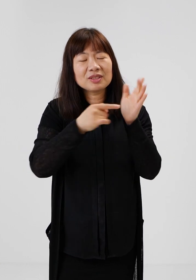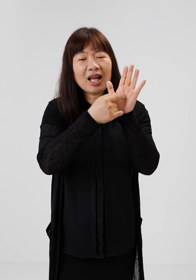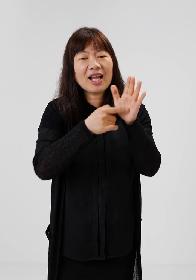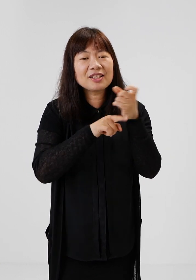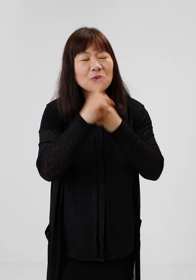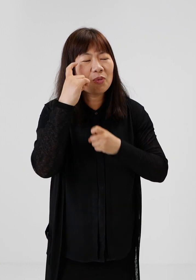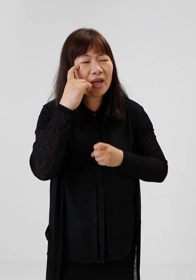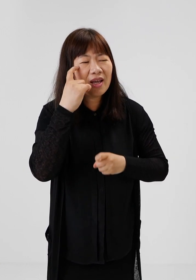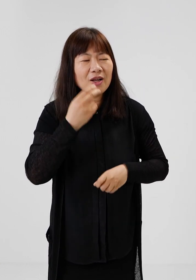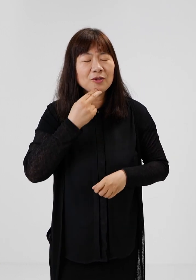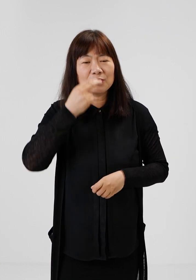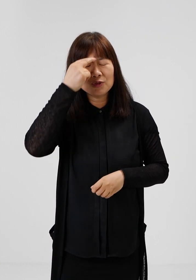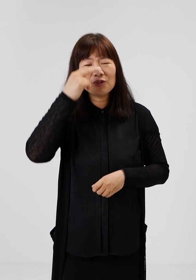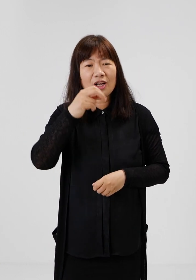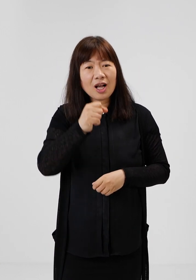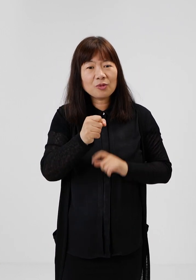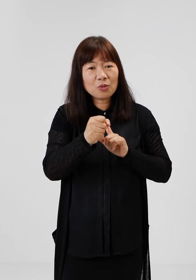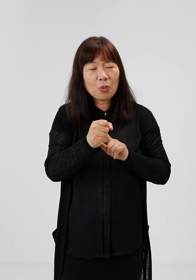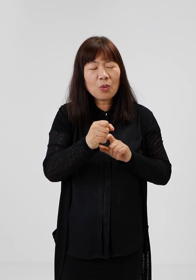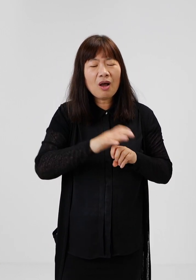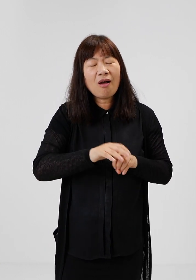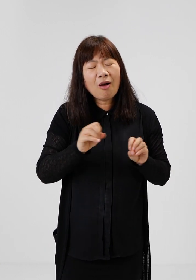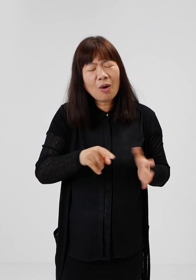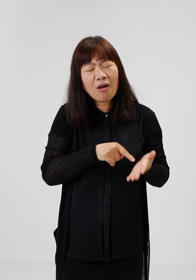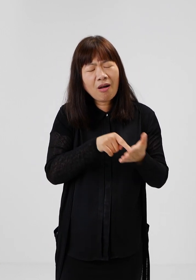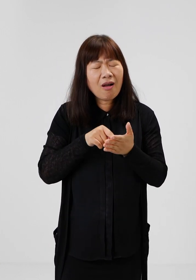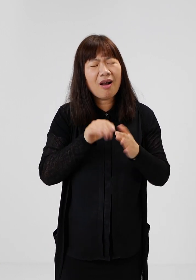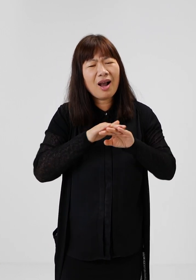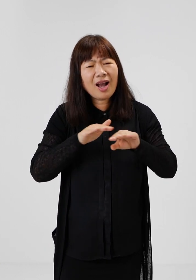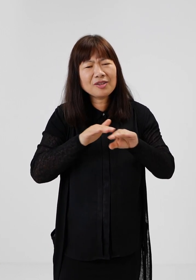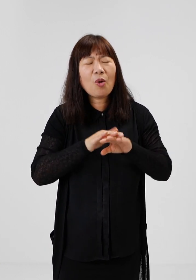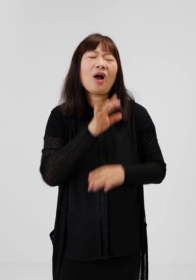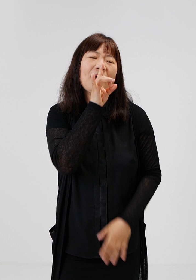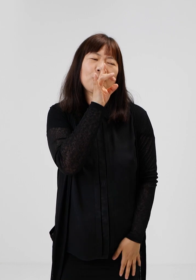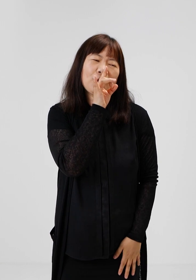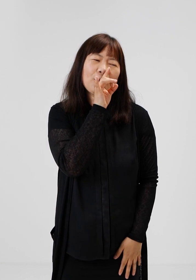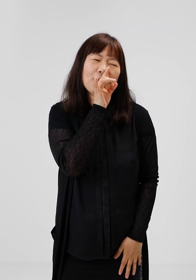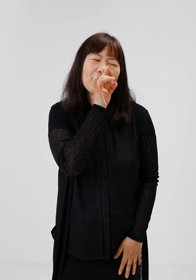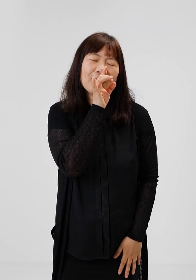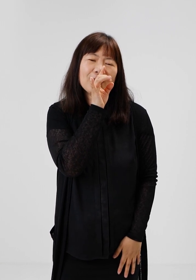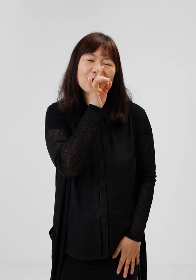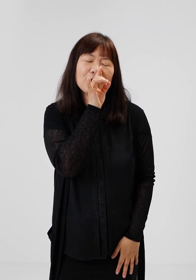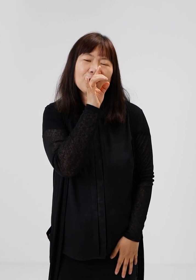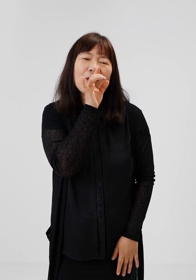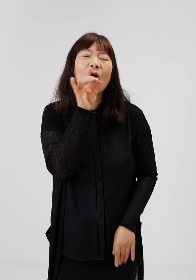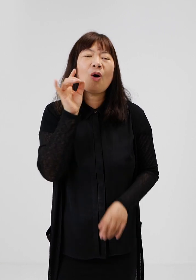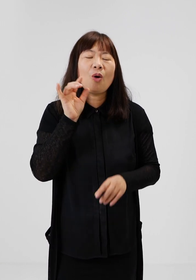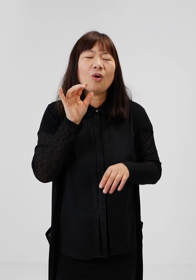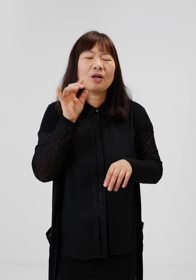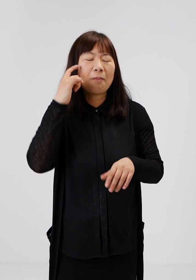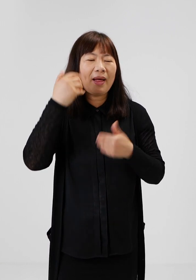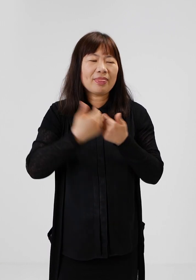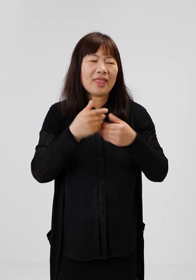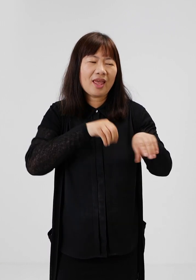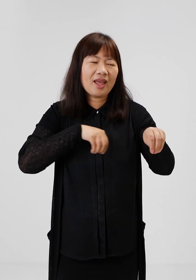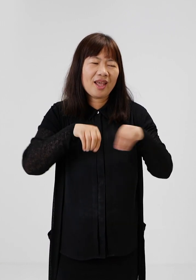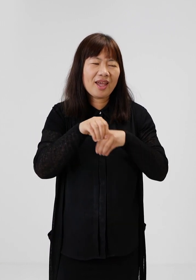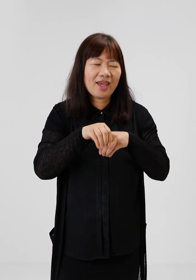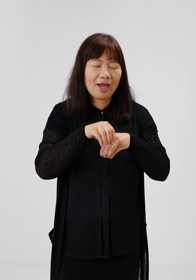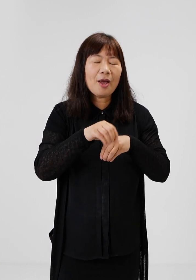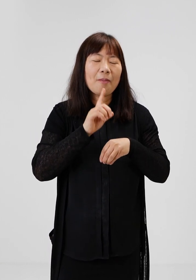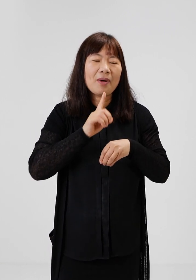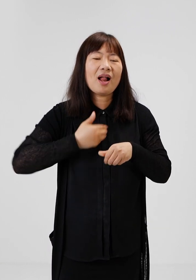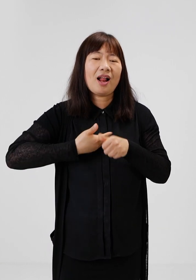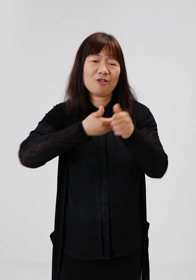술로 그 고독이, 그 절박함이, 그 허무가 해결되지 않는다는 얘기를 역설적으로 하고 있는 겁니다.